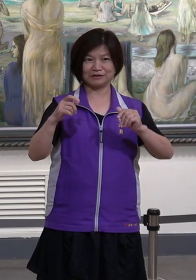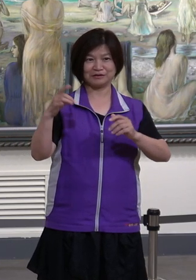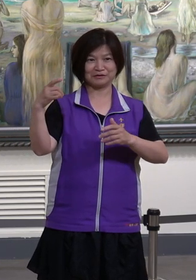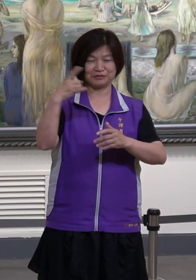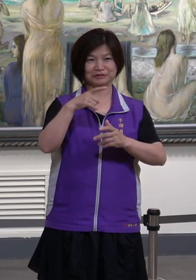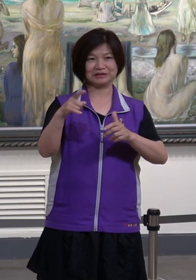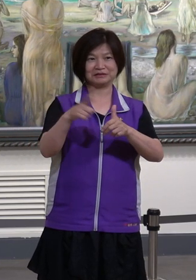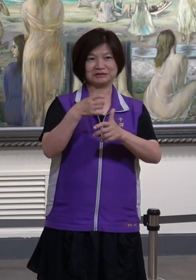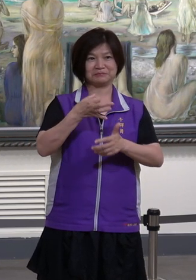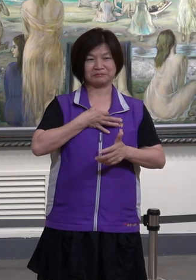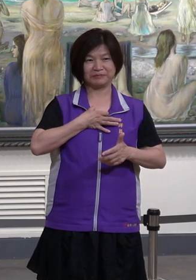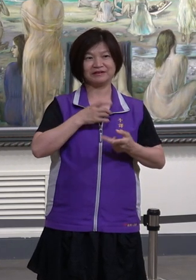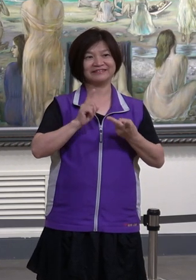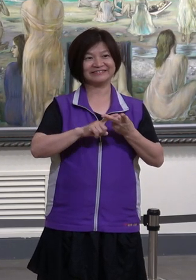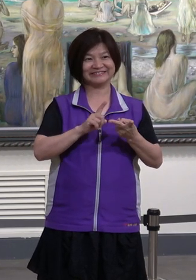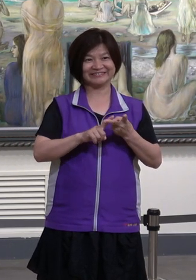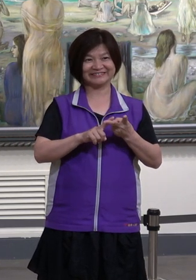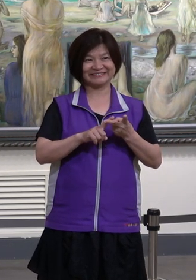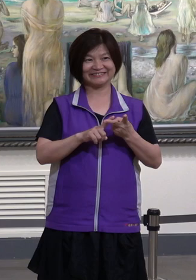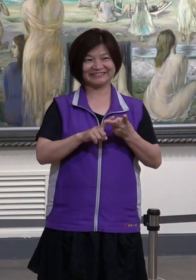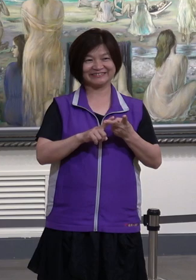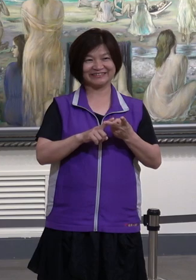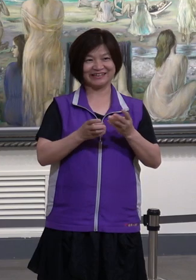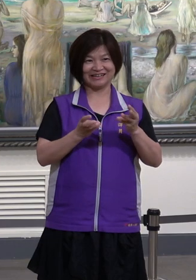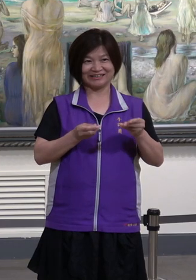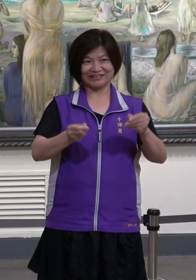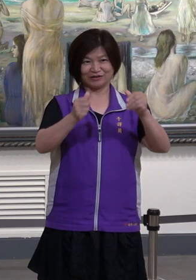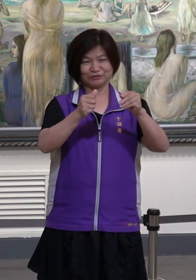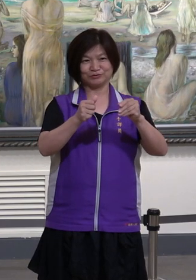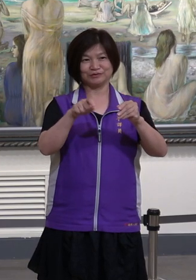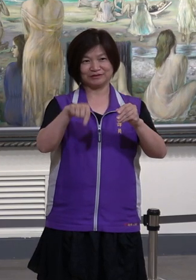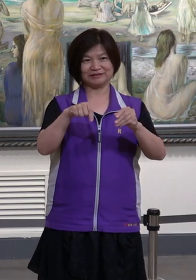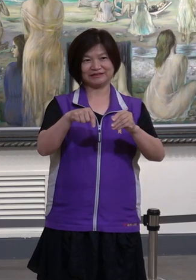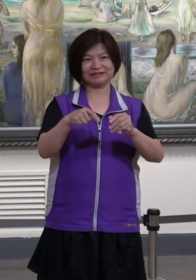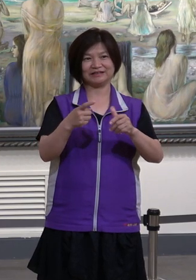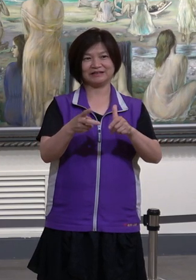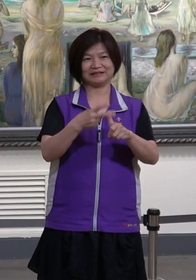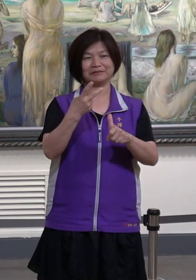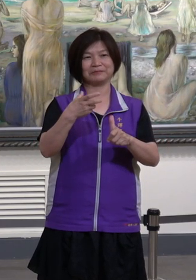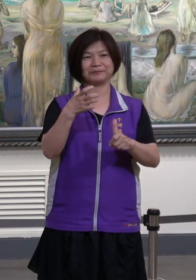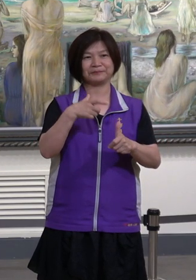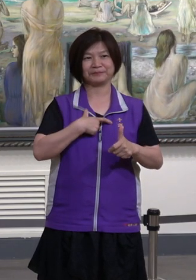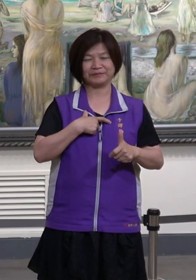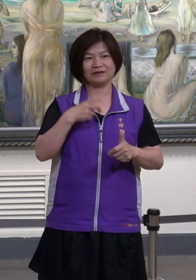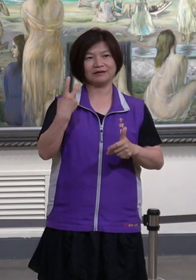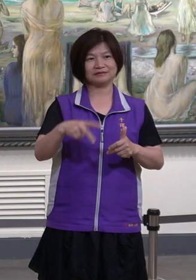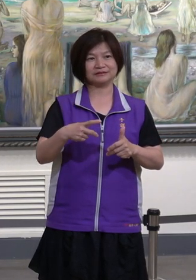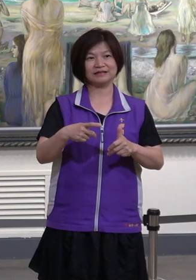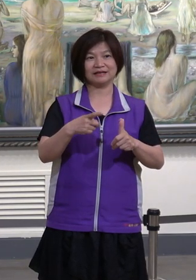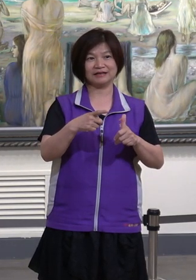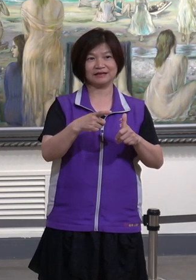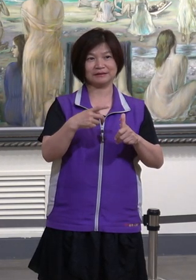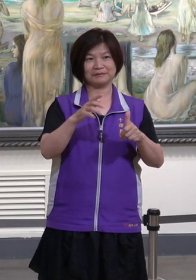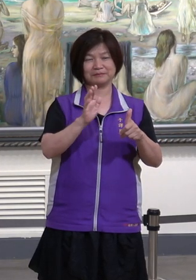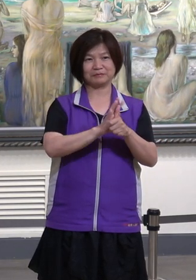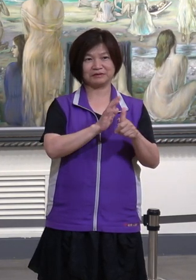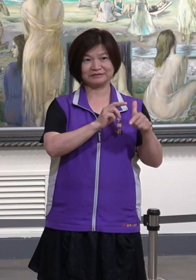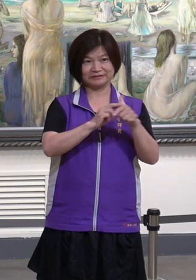牌，以及雕塑部的银牌。那获得金牌并推荐